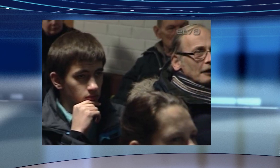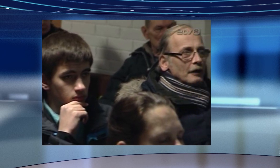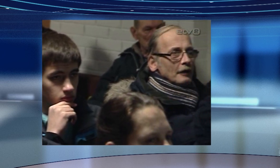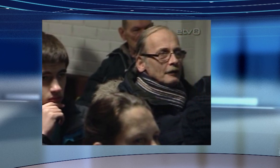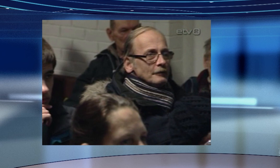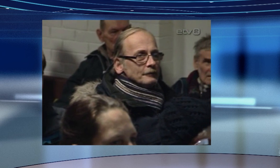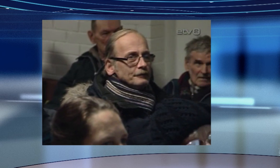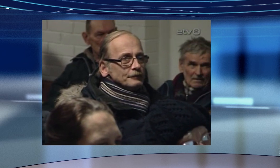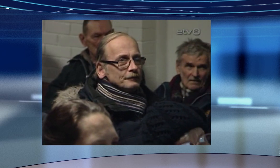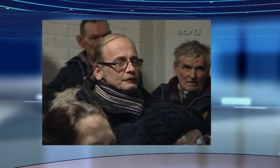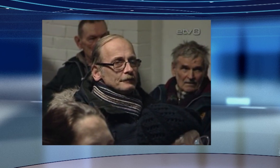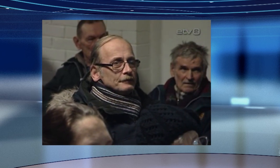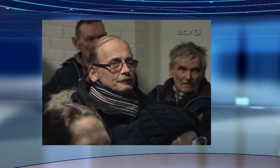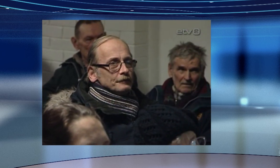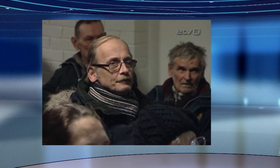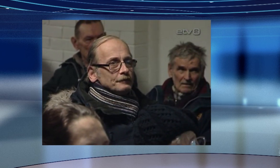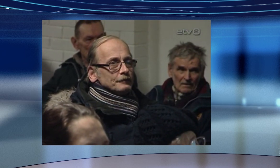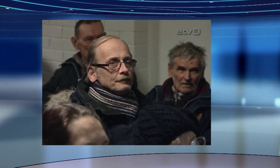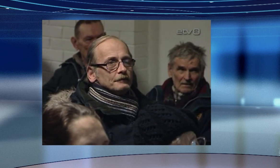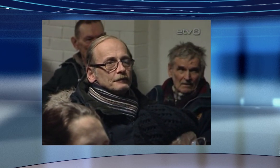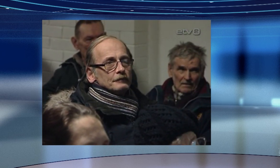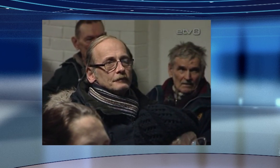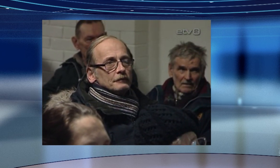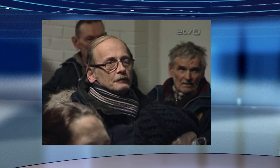Noored mehed lükkasid autod ja kahjuks ei kahe auto vahele.